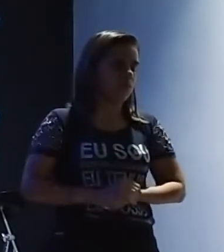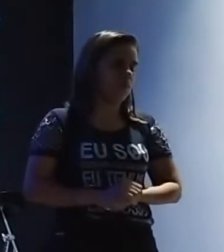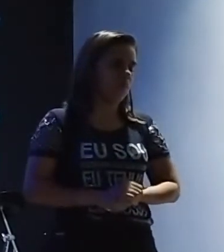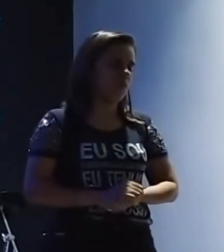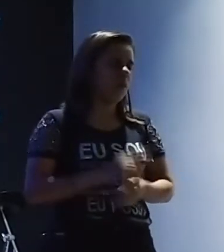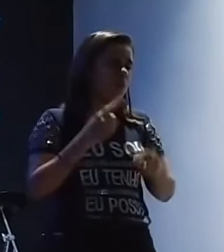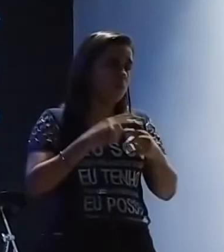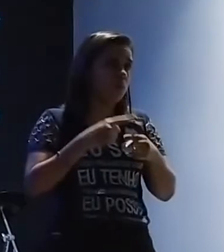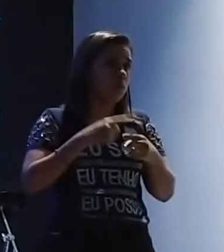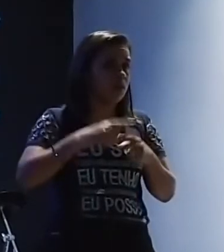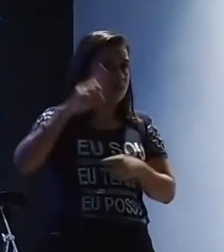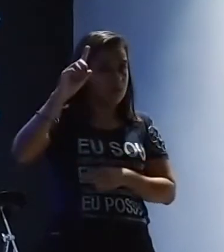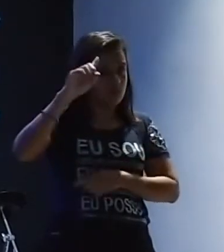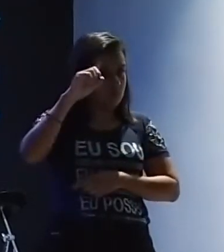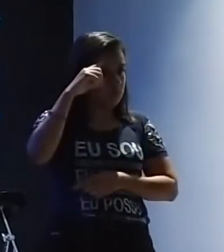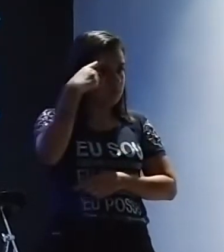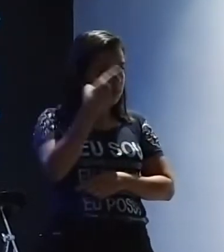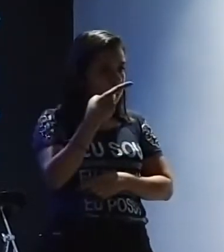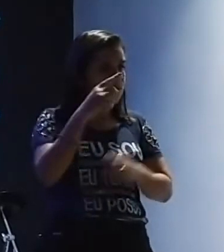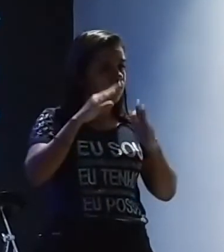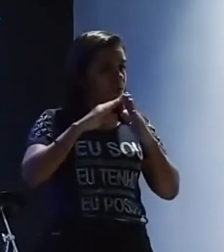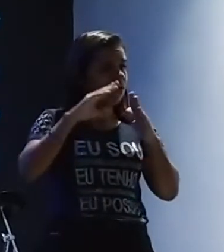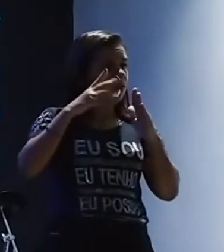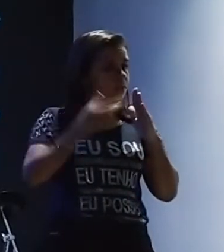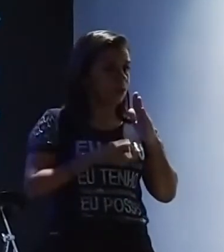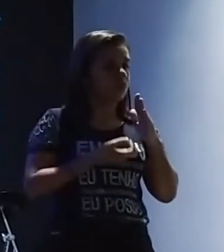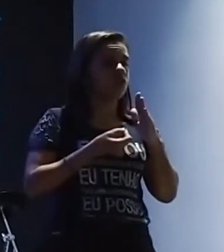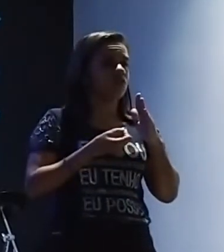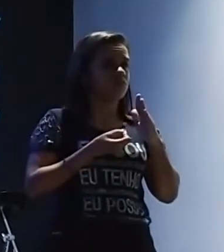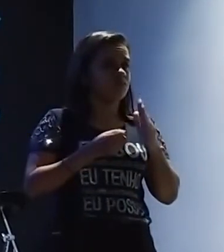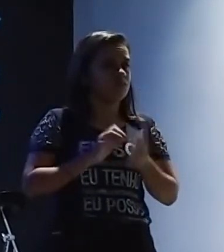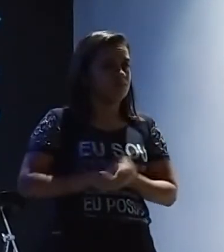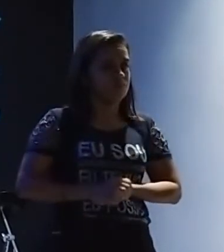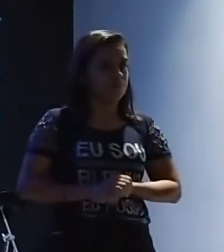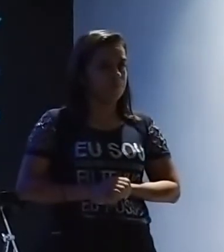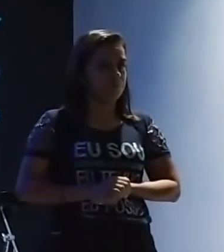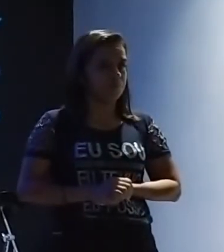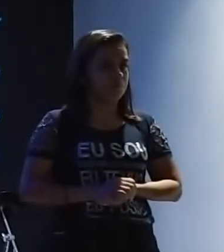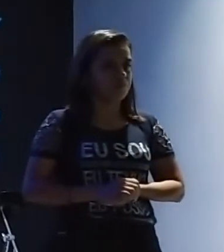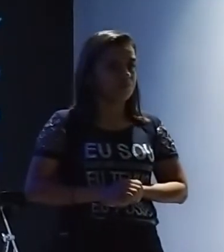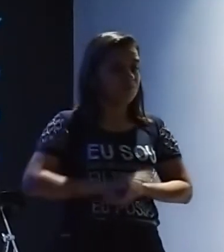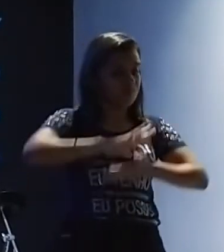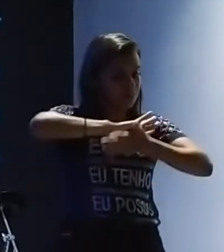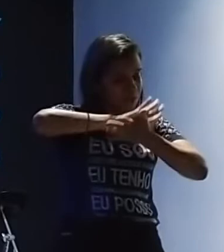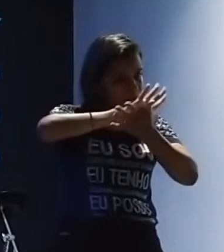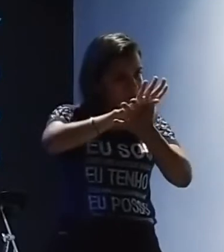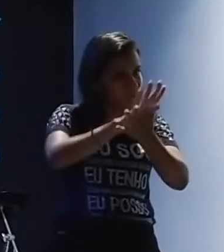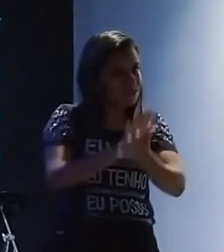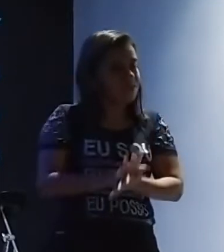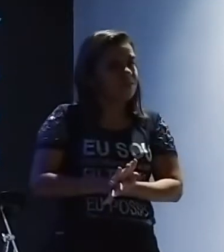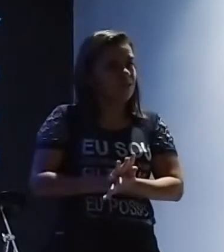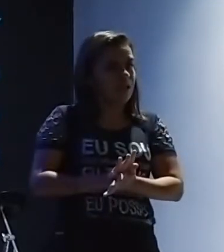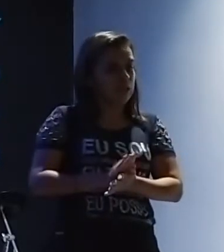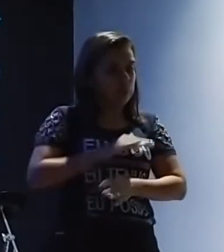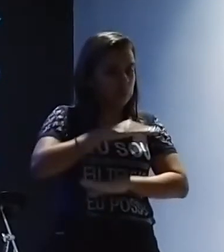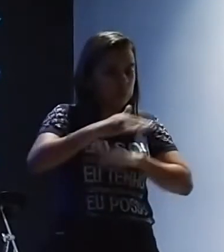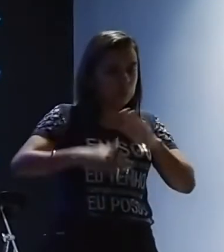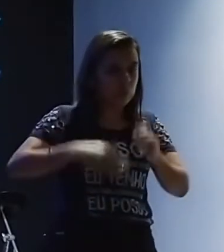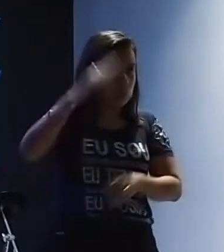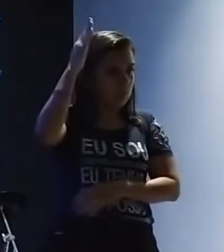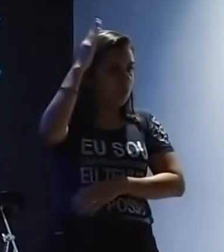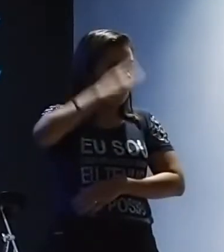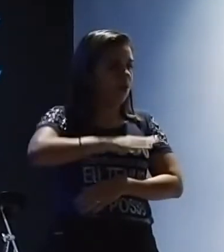Porque Deus deu autoridade à sua igreja para poder pisar serpentes e escorpiões, e praga alguma chegará à